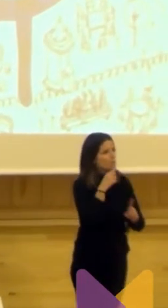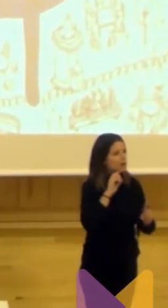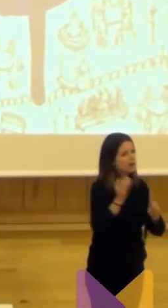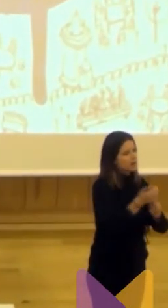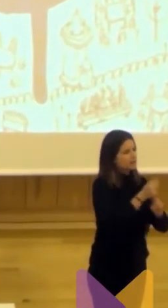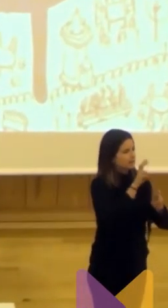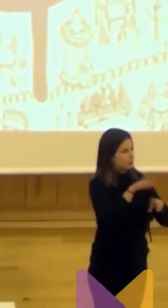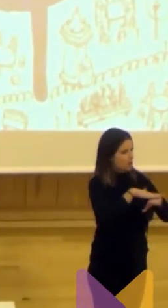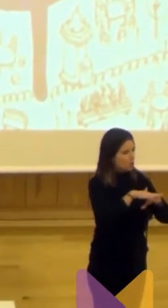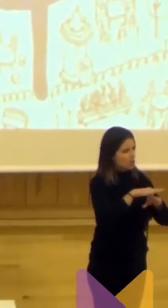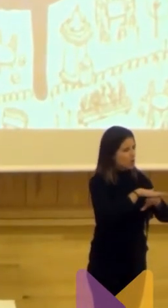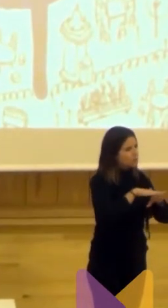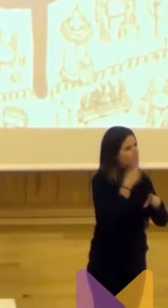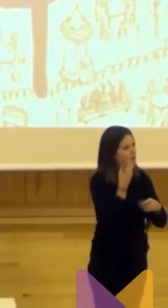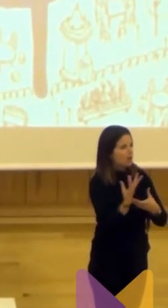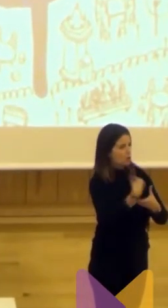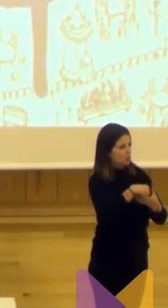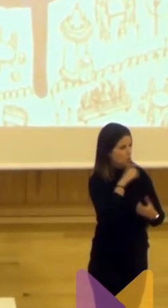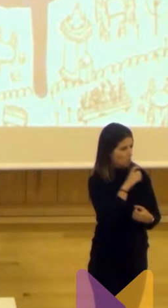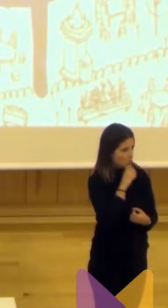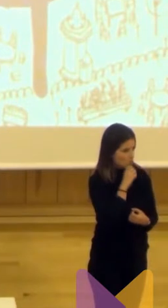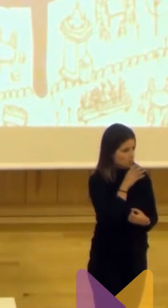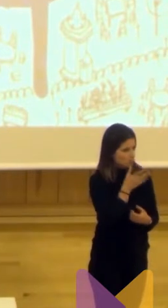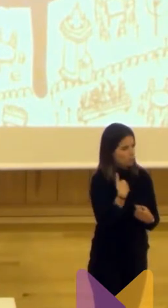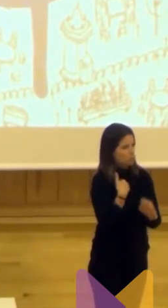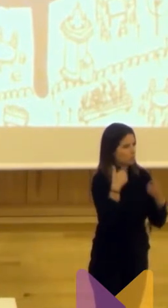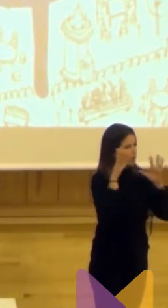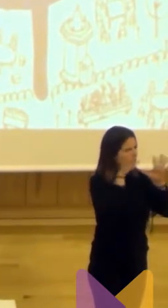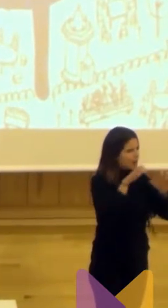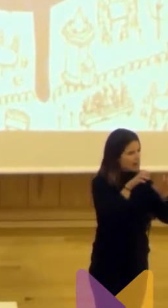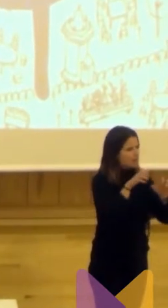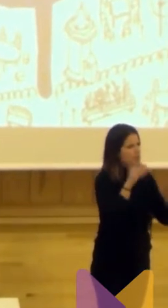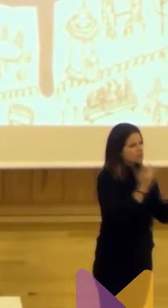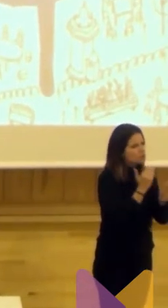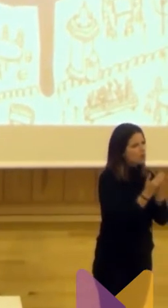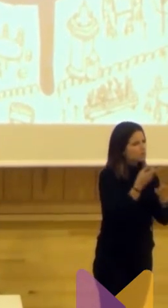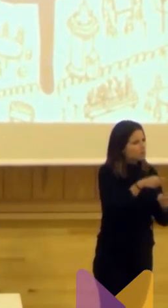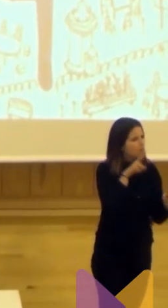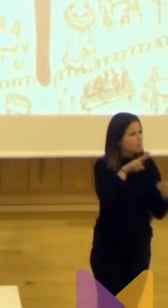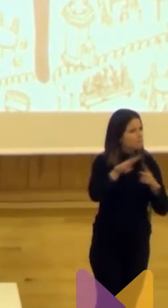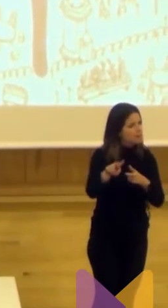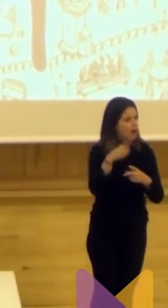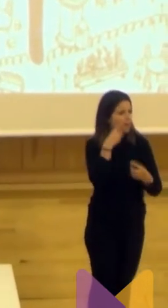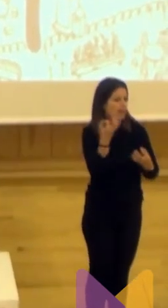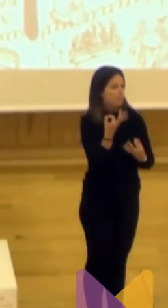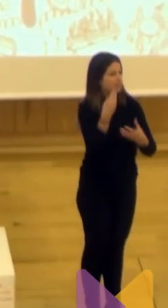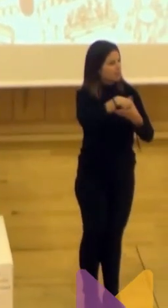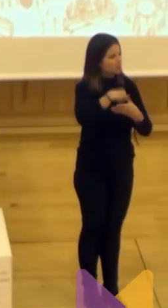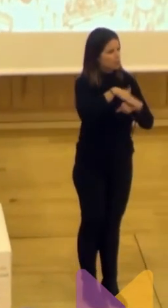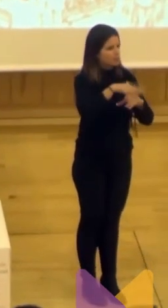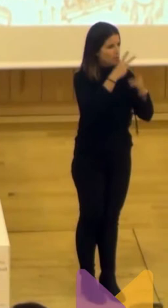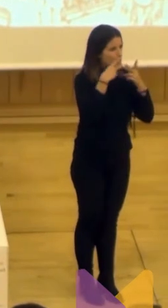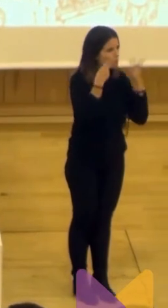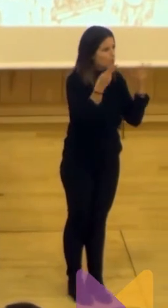administración y ver cómo se incorporan. Discutirlos desde la academia, pero también mirando lo que está pasando en las administraciones públicas y en los